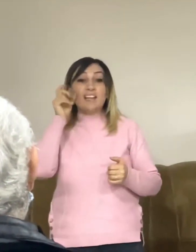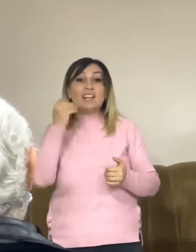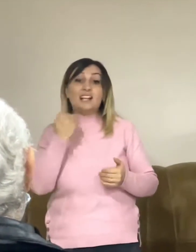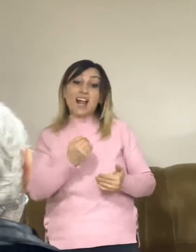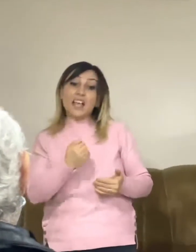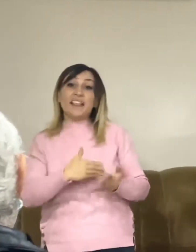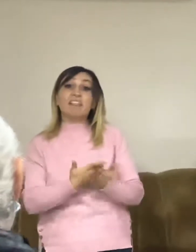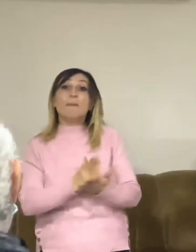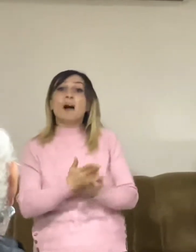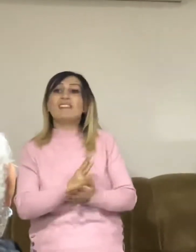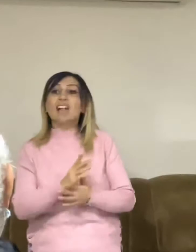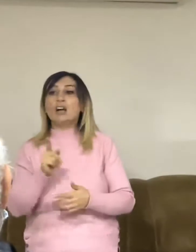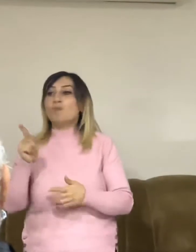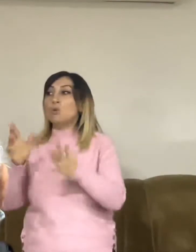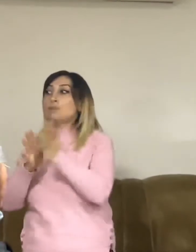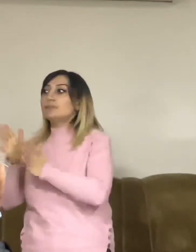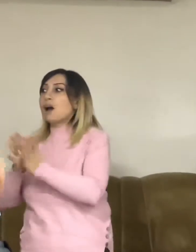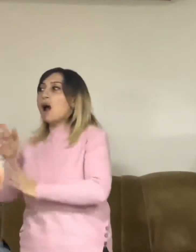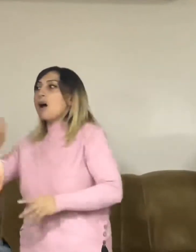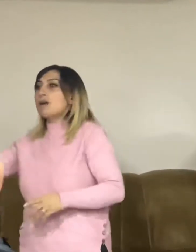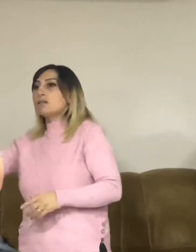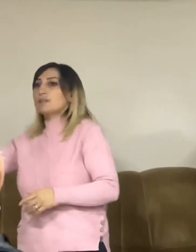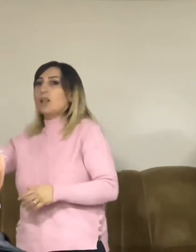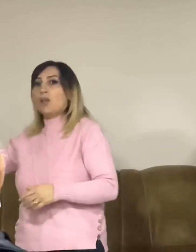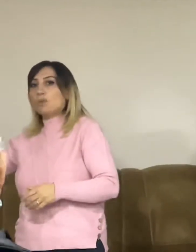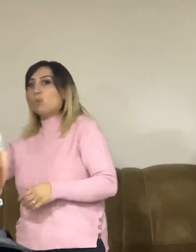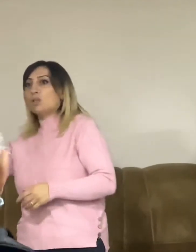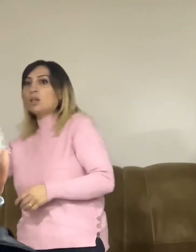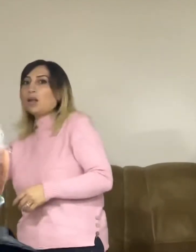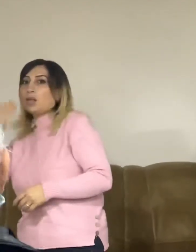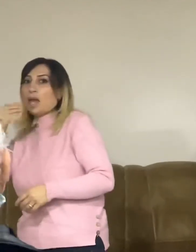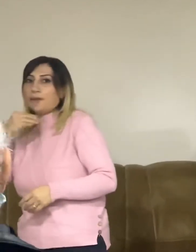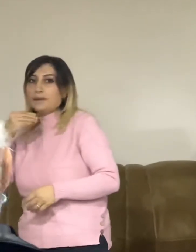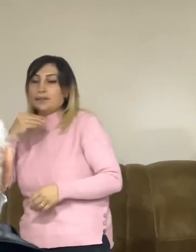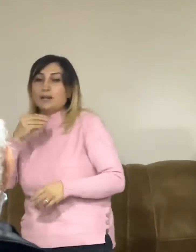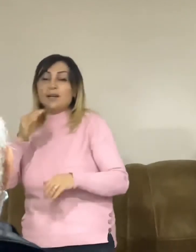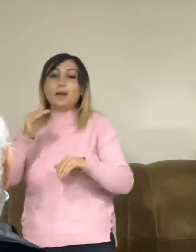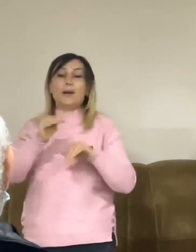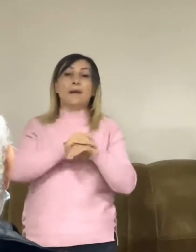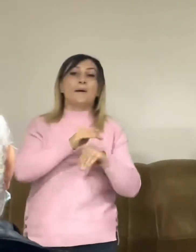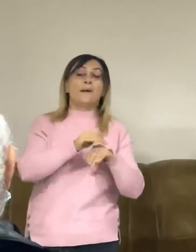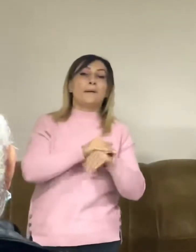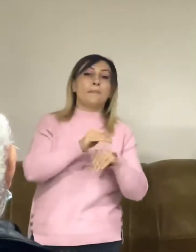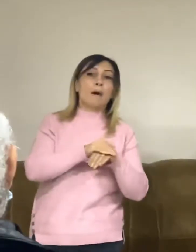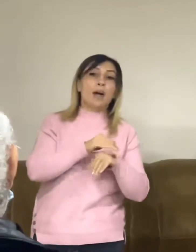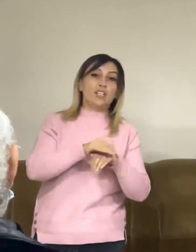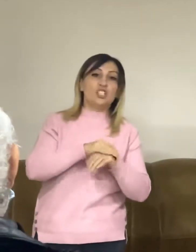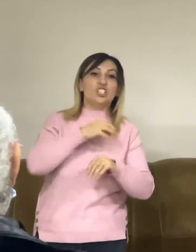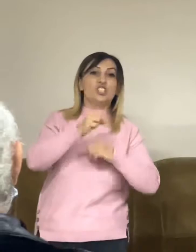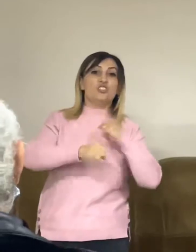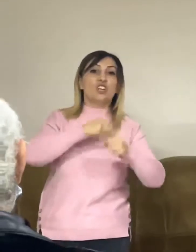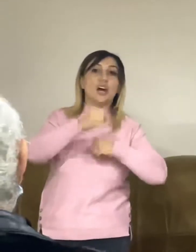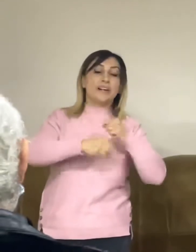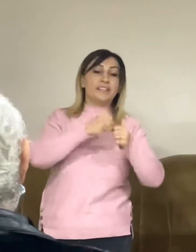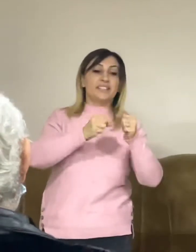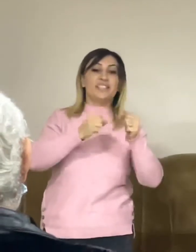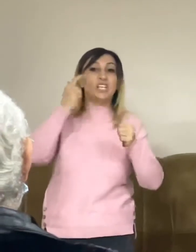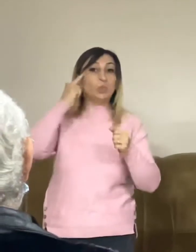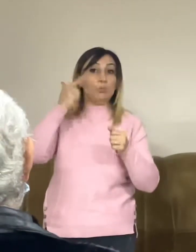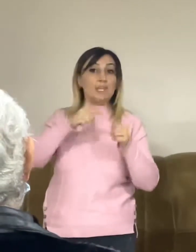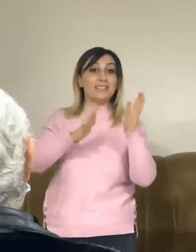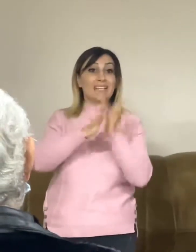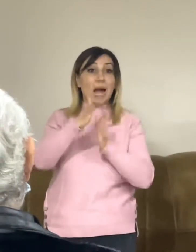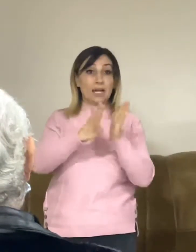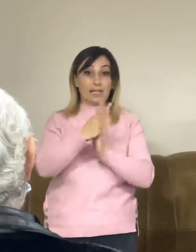էր։ Բարի և չարի գիտության ծառից ուտելը միջոց էր հանդիսանում, որպեսի